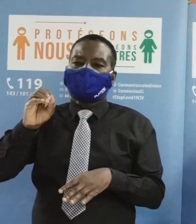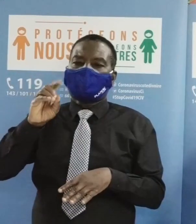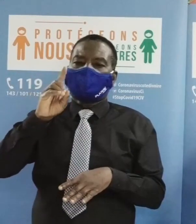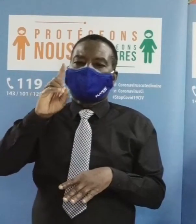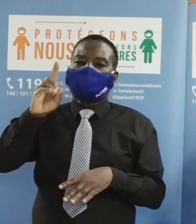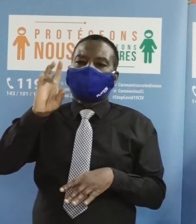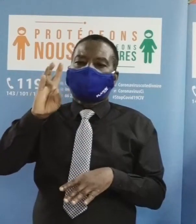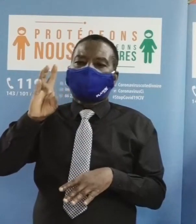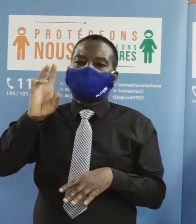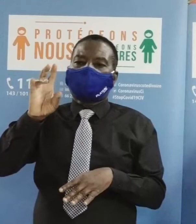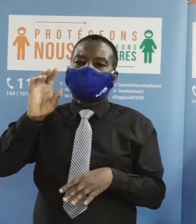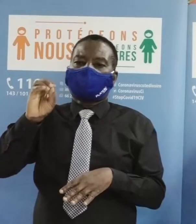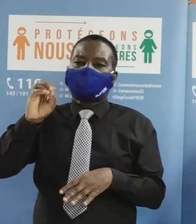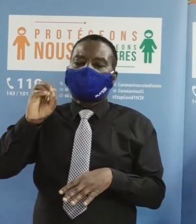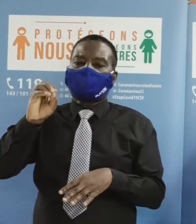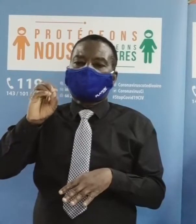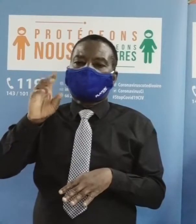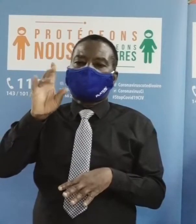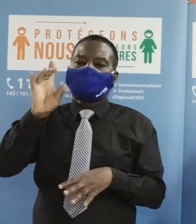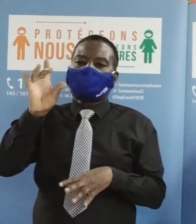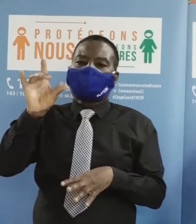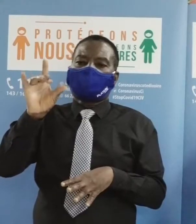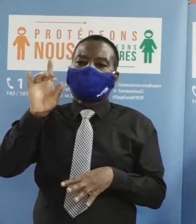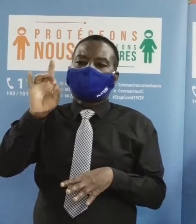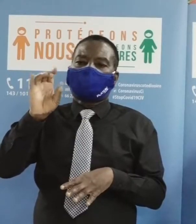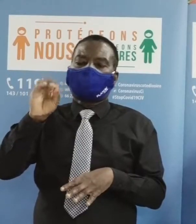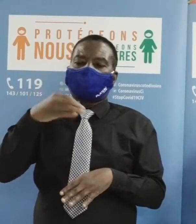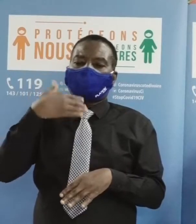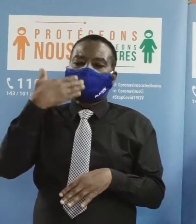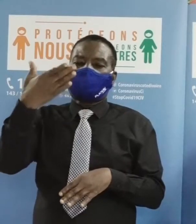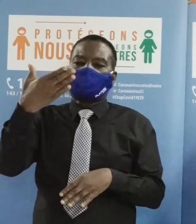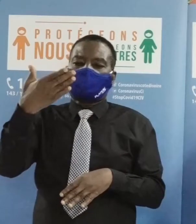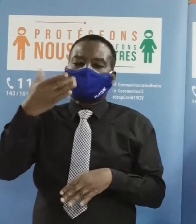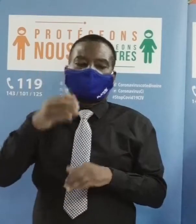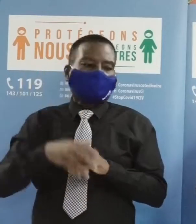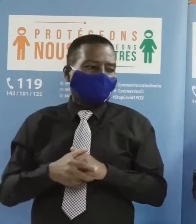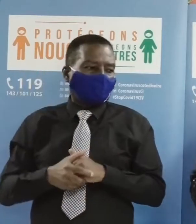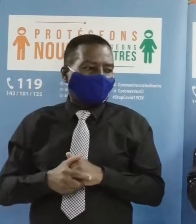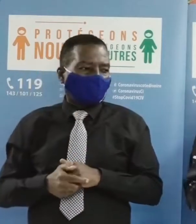170 180 je vous remercie